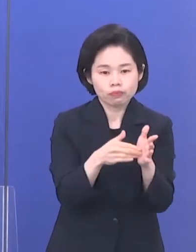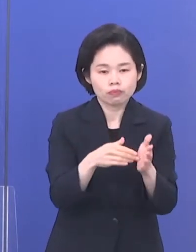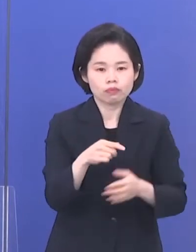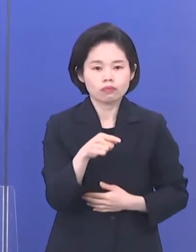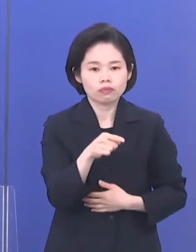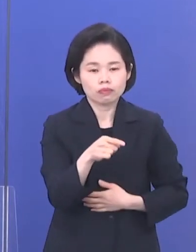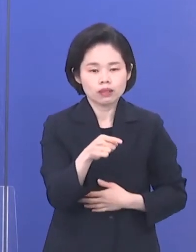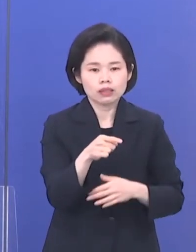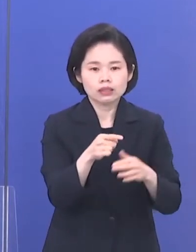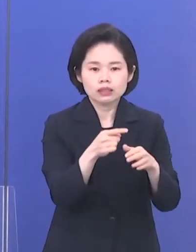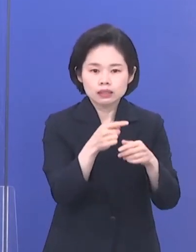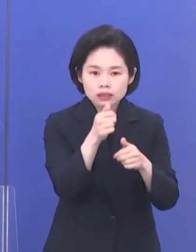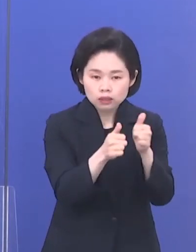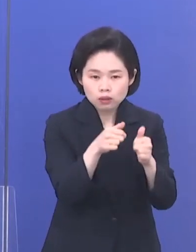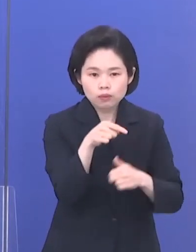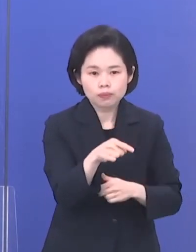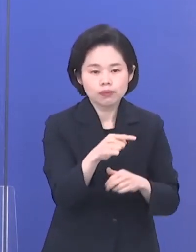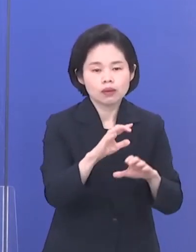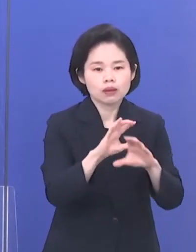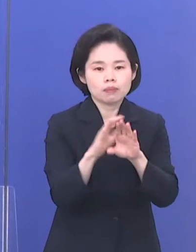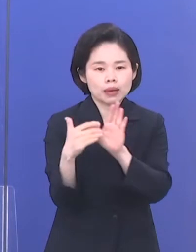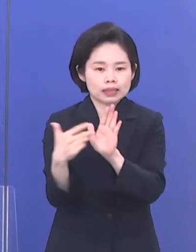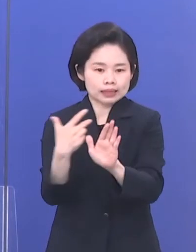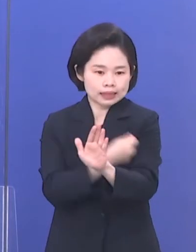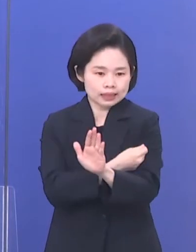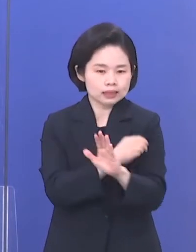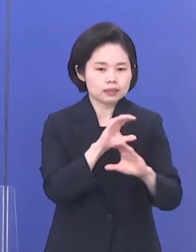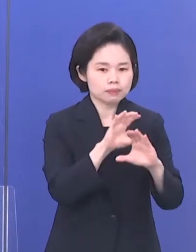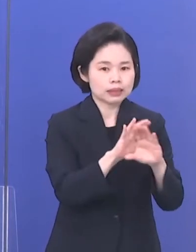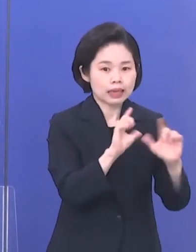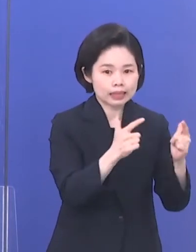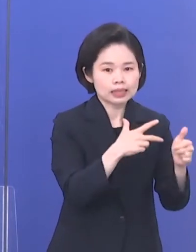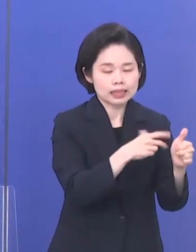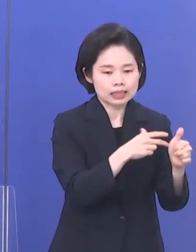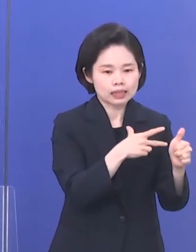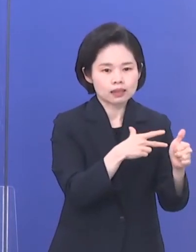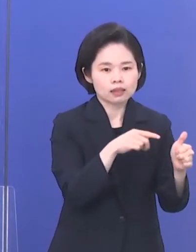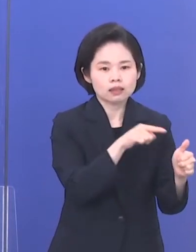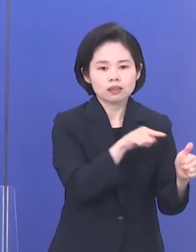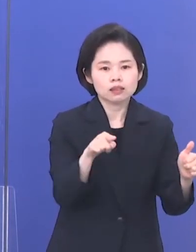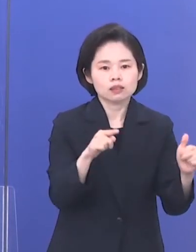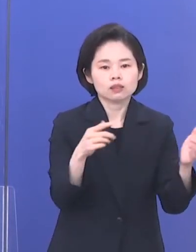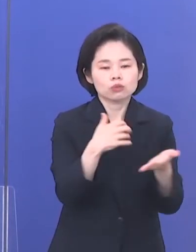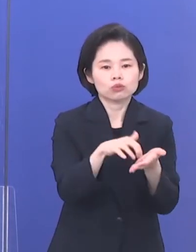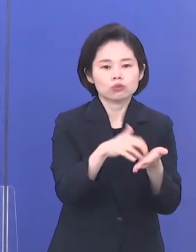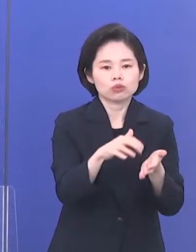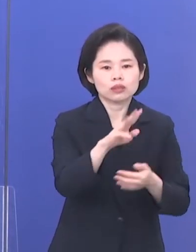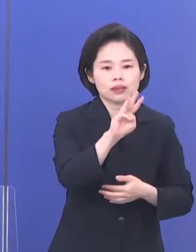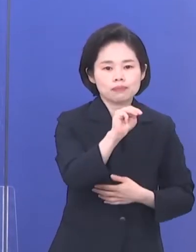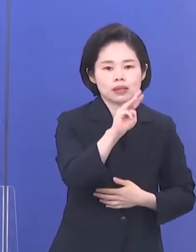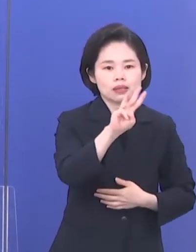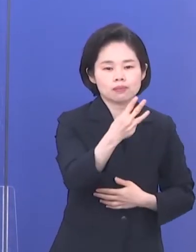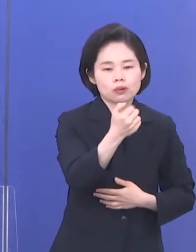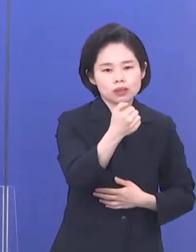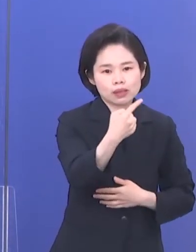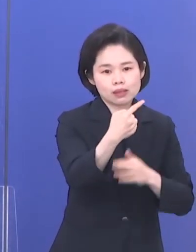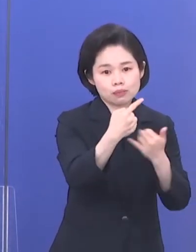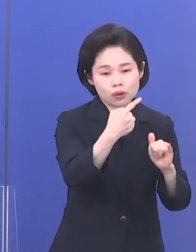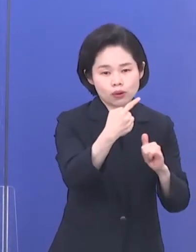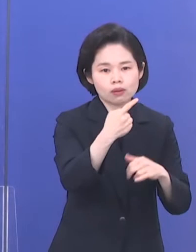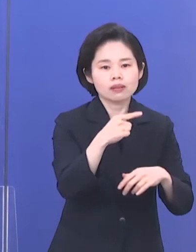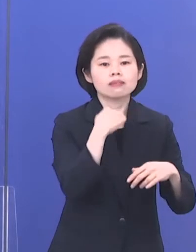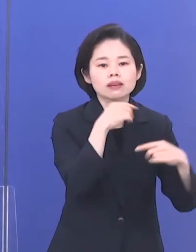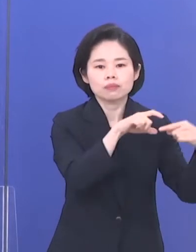3상 임상시험에서 백신 또는 대조약물을 투여받은 사람은 3만 351명으로